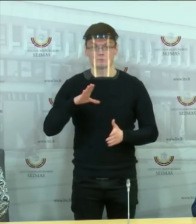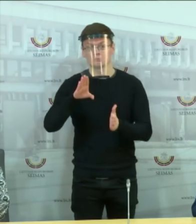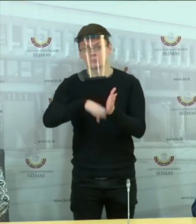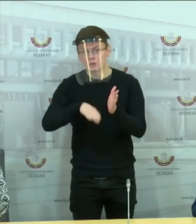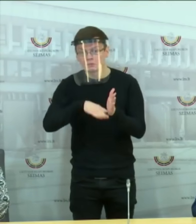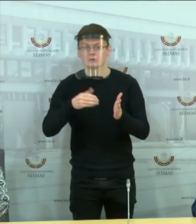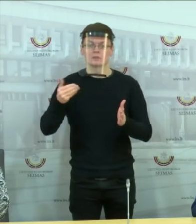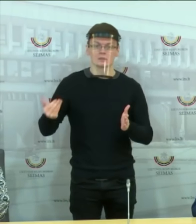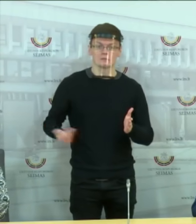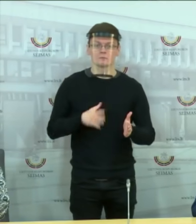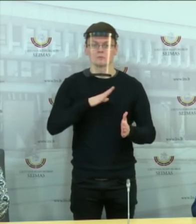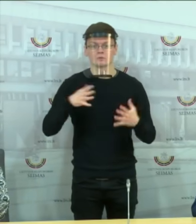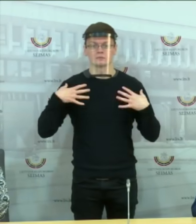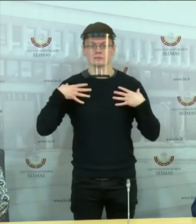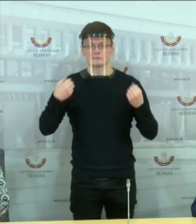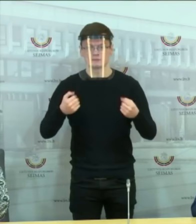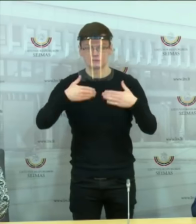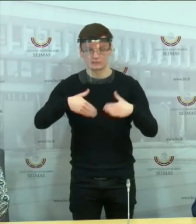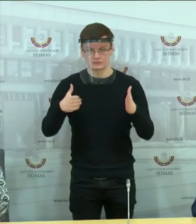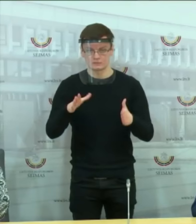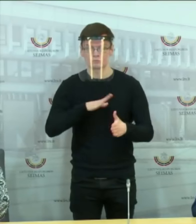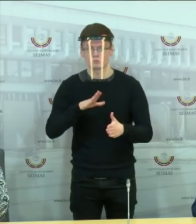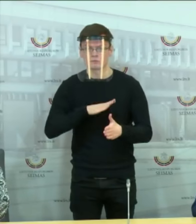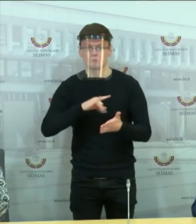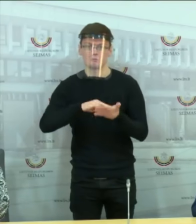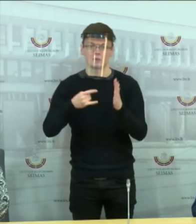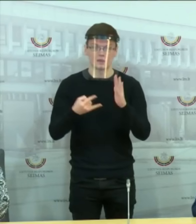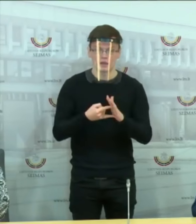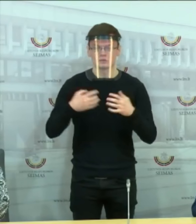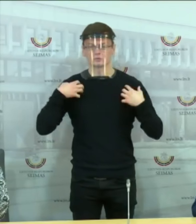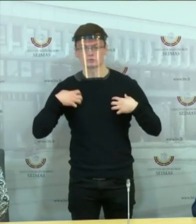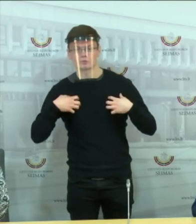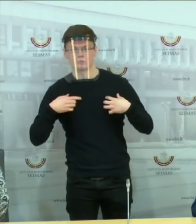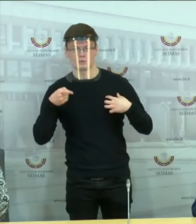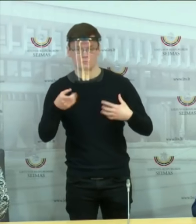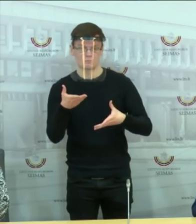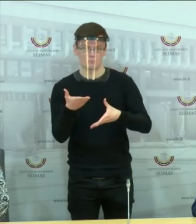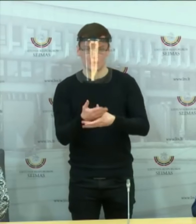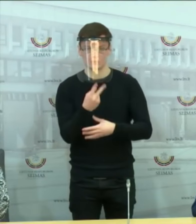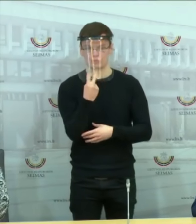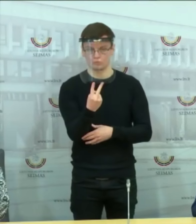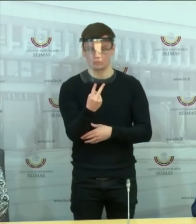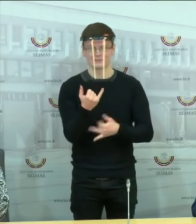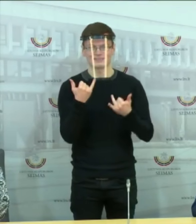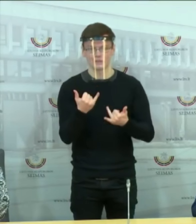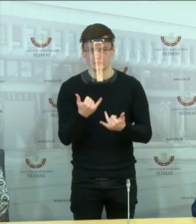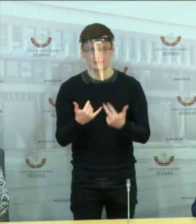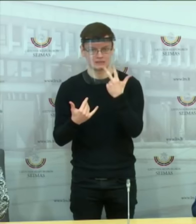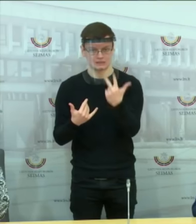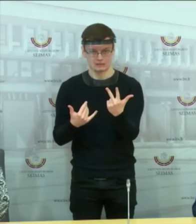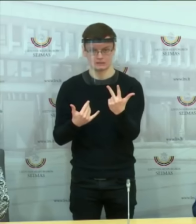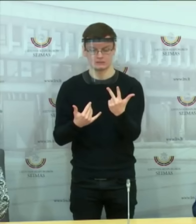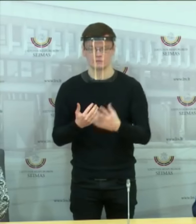buitiškai sakant, sveikatos sistema turėjo planinę ir skubę pagalbą, būdavo dvi dedamosios, dabar bus trys dedamosios, tai